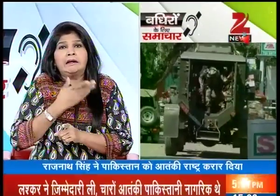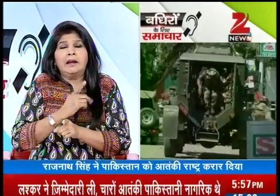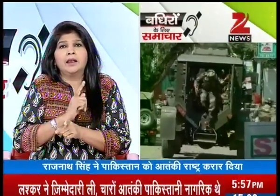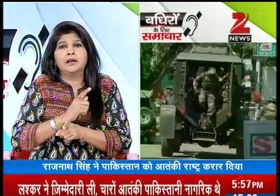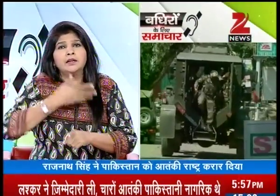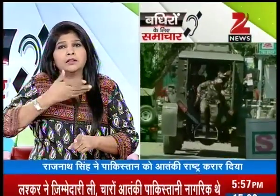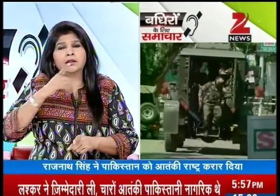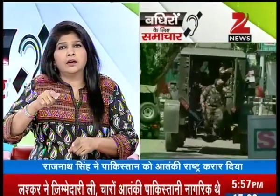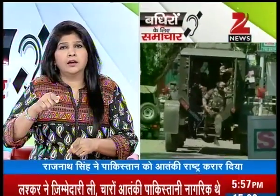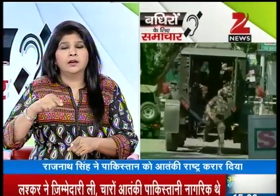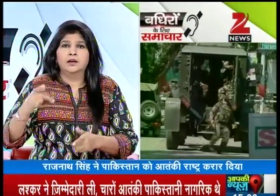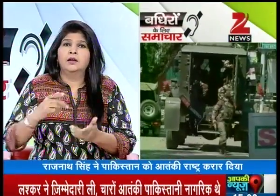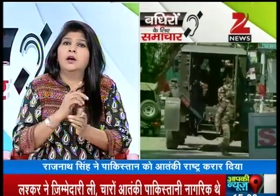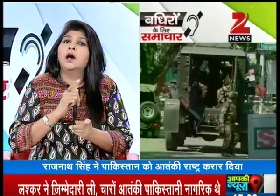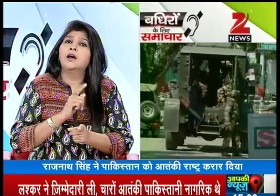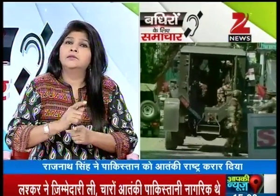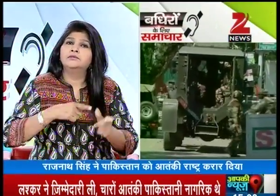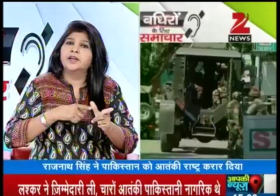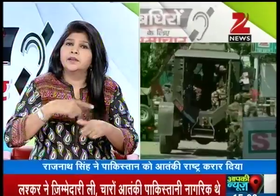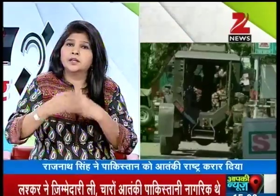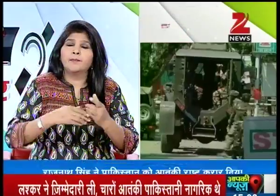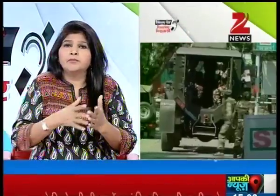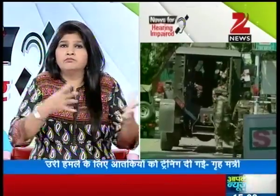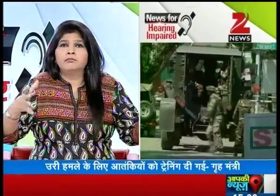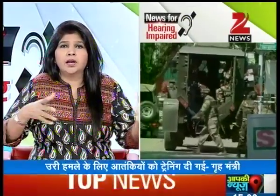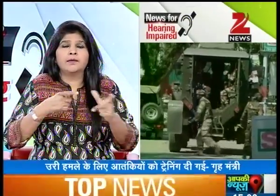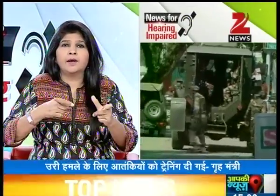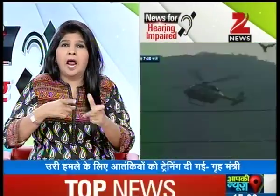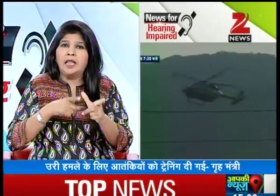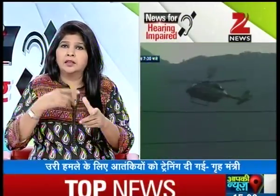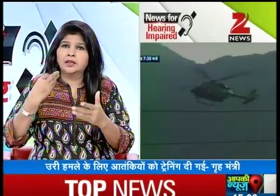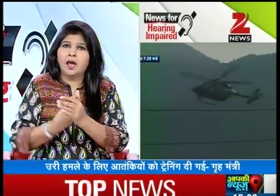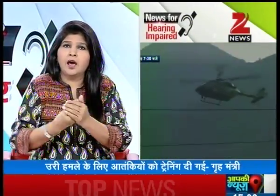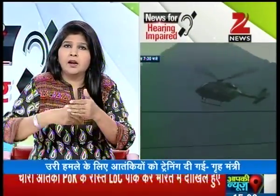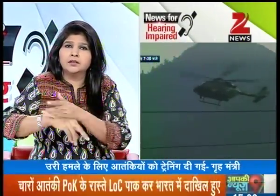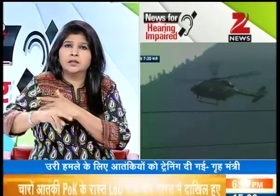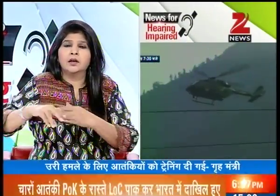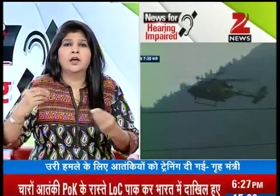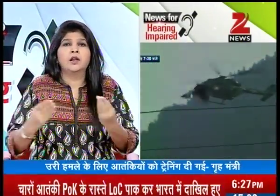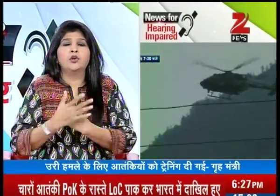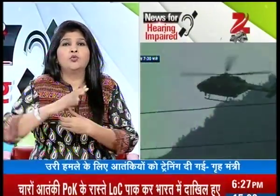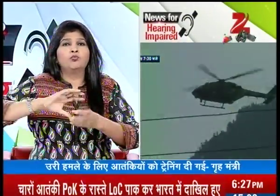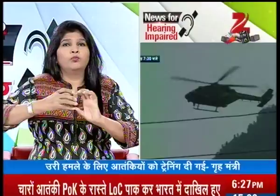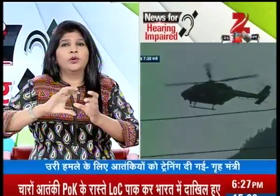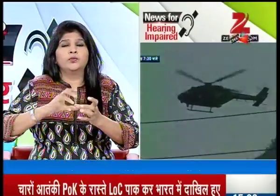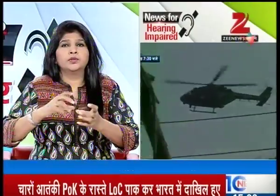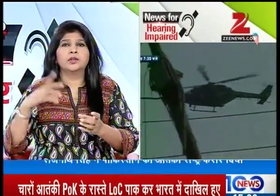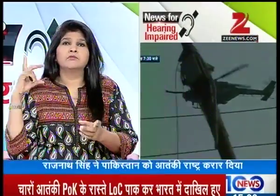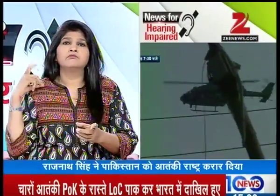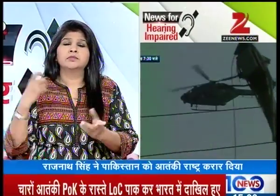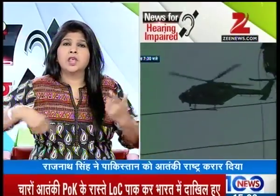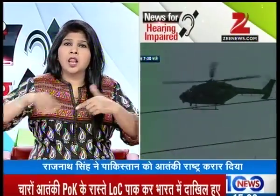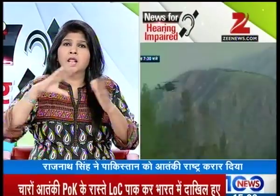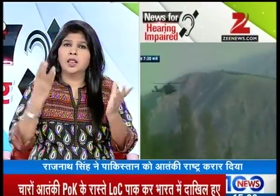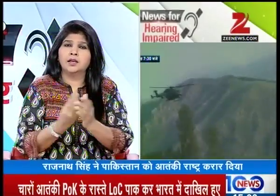पर ट्रेनिंग दी गई थी। आतंकियों के पास भारी मात्रा में हथियार थे और सभी आतंकी